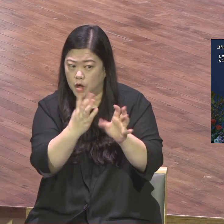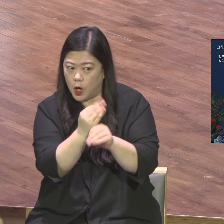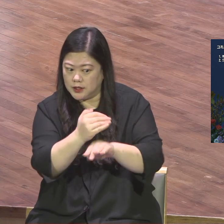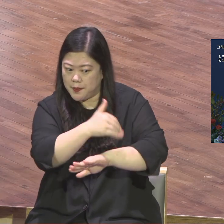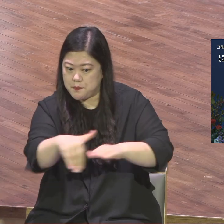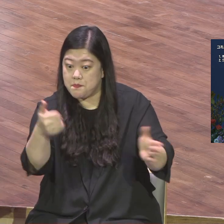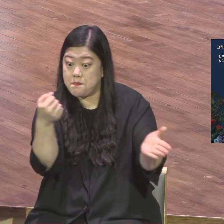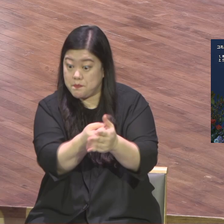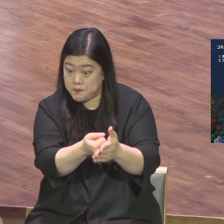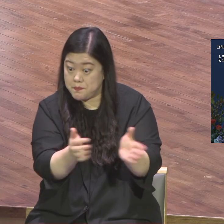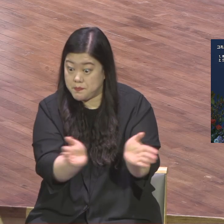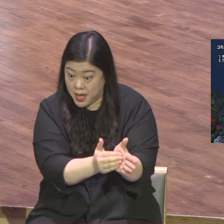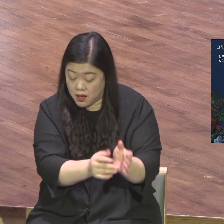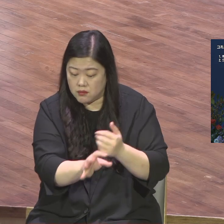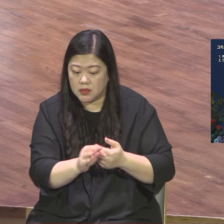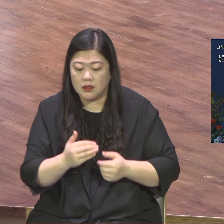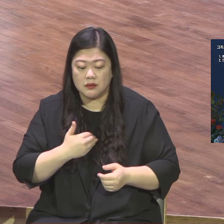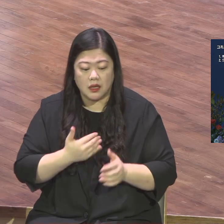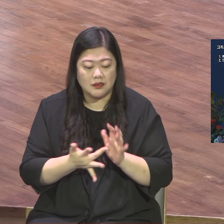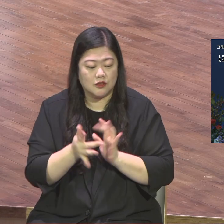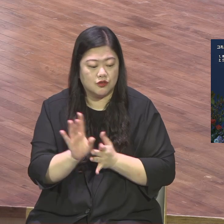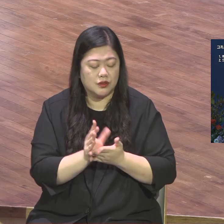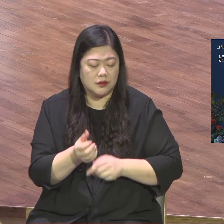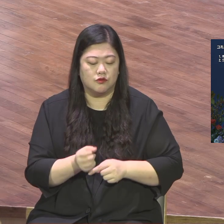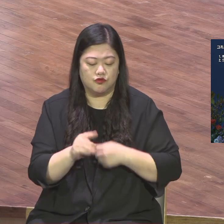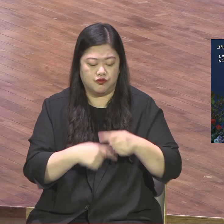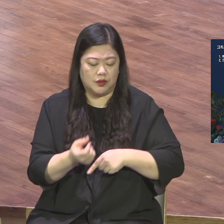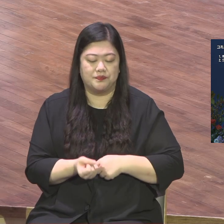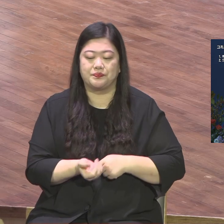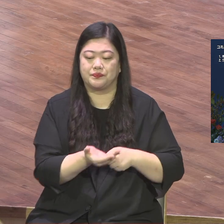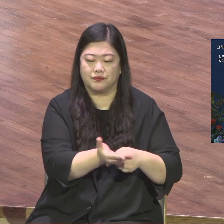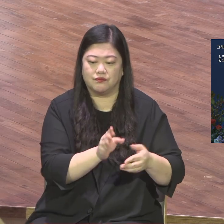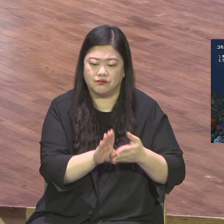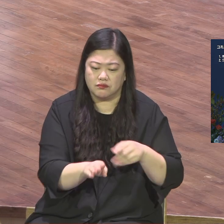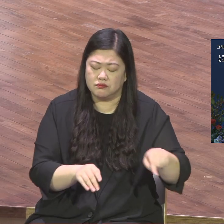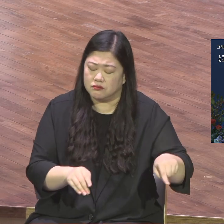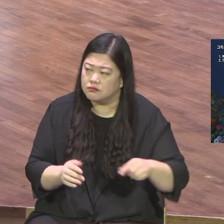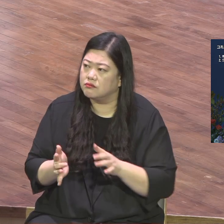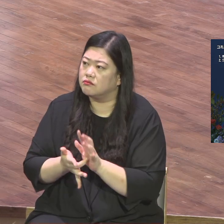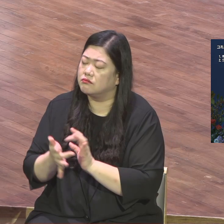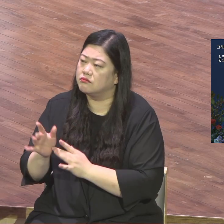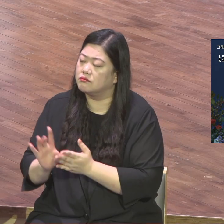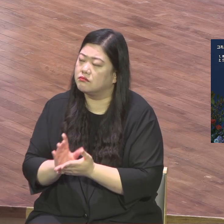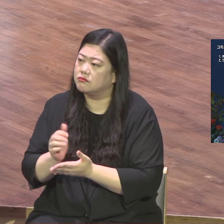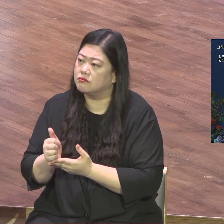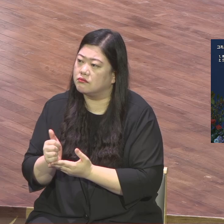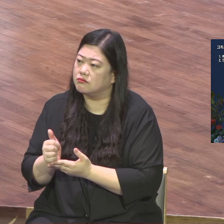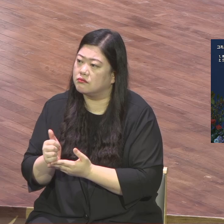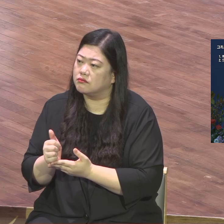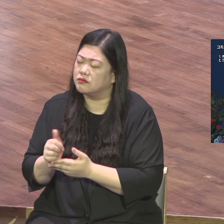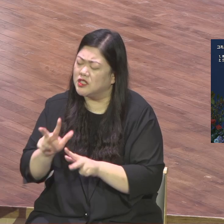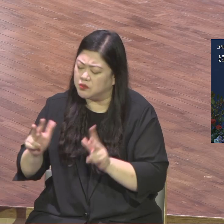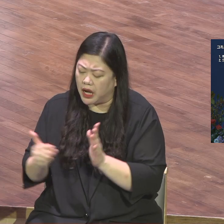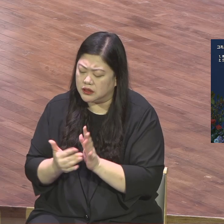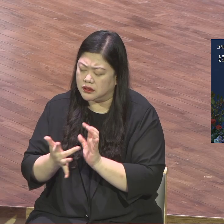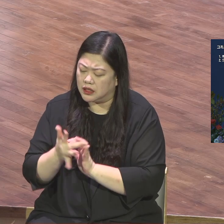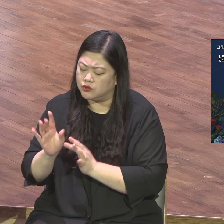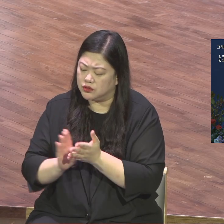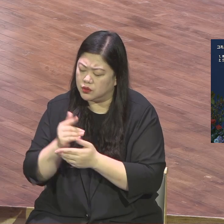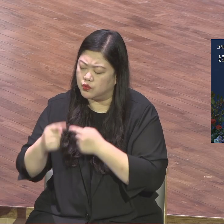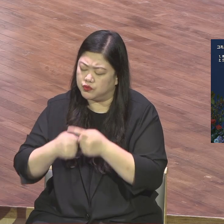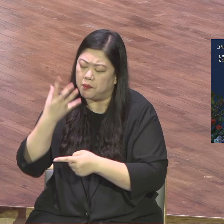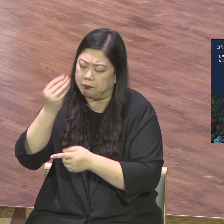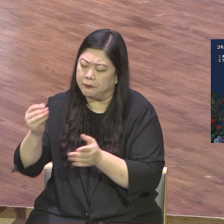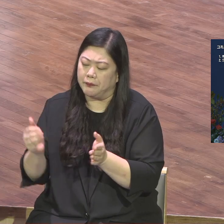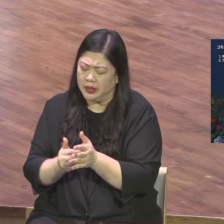가서도. 예수가 그리스도 뭔 뜻이지? 예수가 그리스도. 예수가 한 단어가 아니고 예수가 그리스도. 예수는 구원자. 그리스도는 모든 해결자.